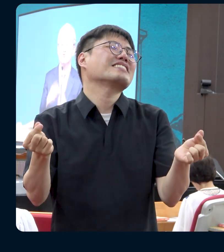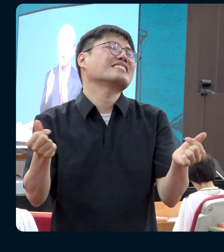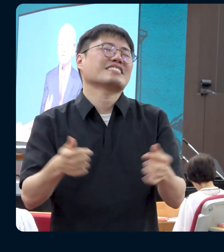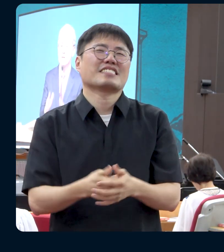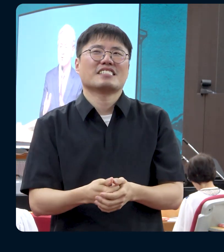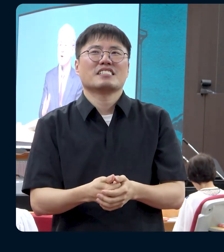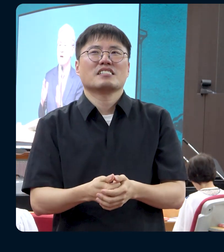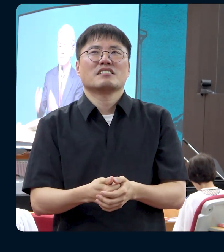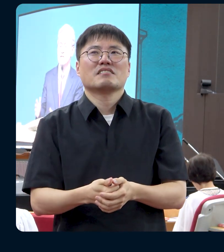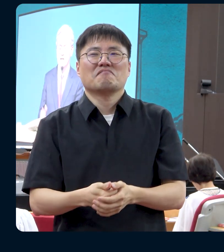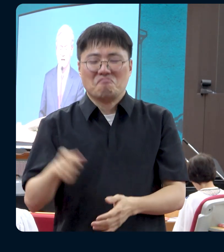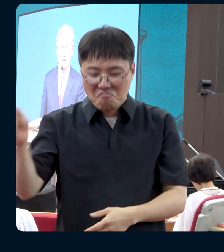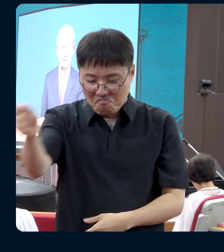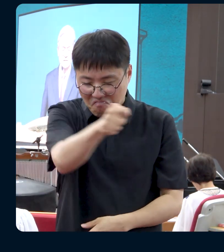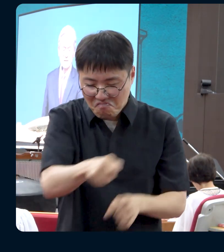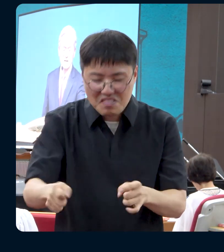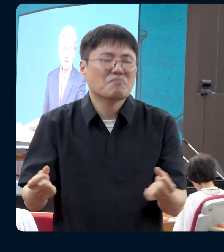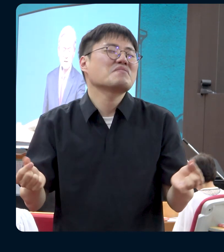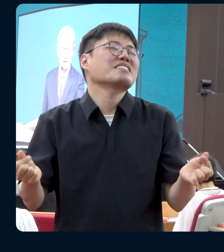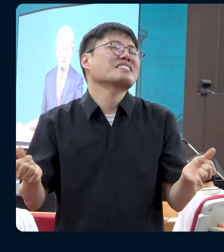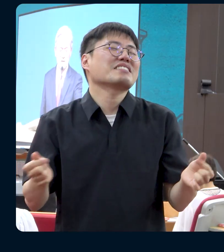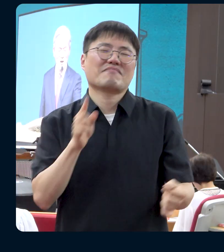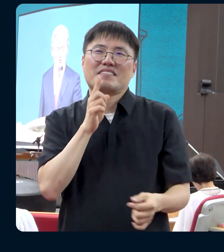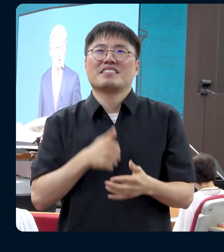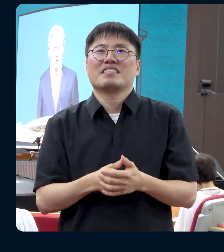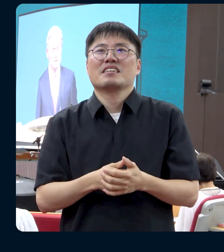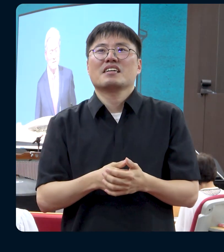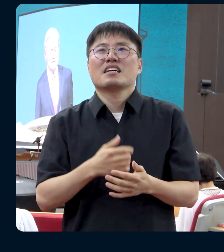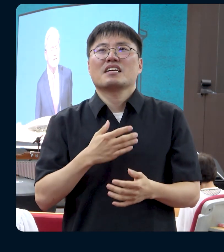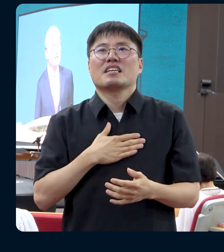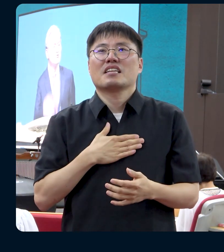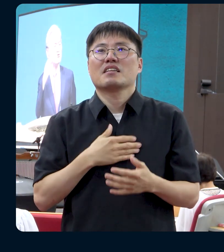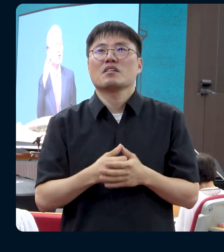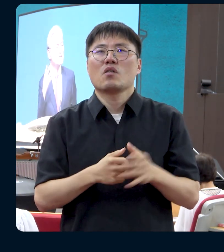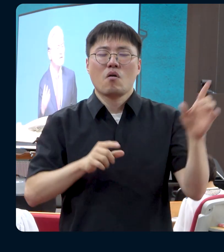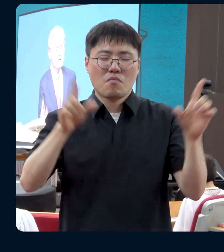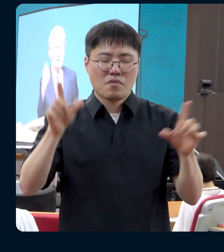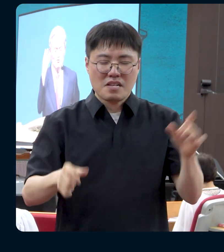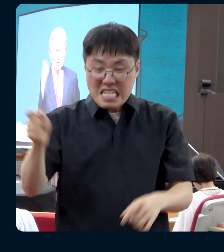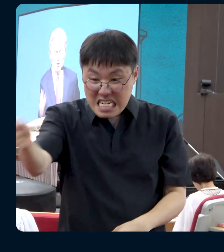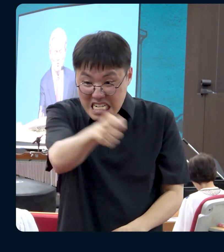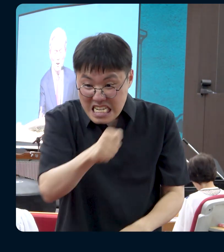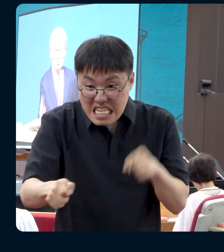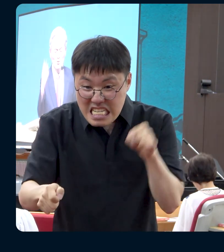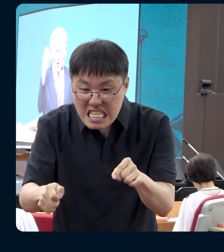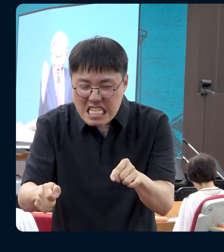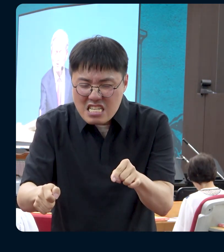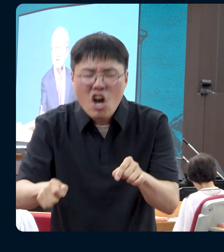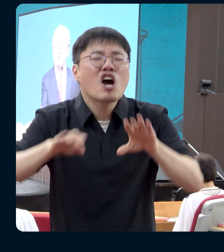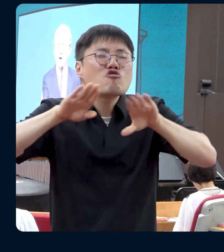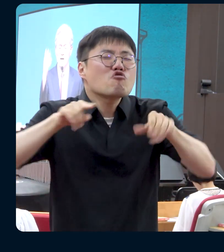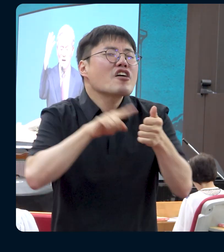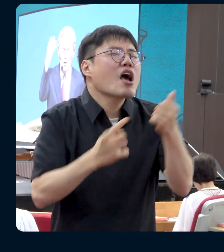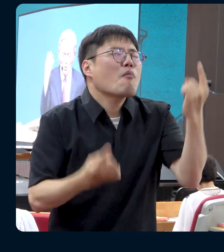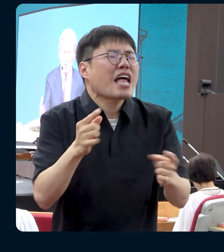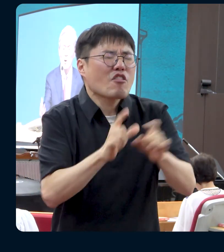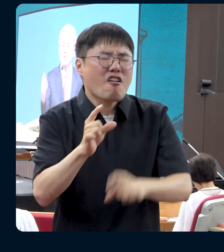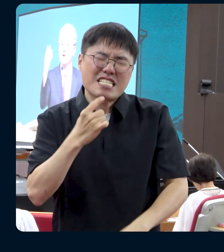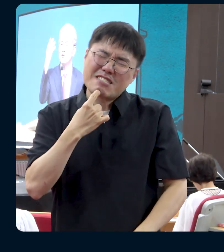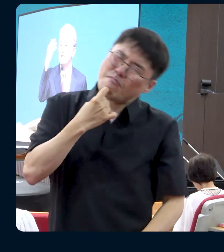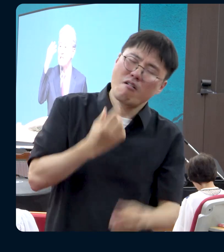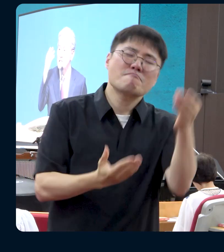비슷하다. 이 두더지 잡기와 비슷하다. 우리 속에는 그 두더지 게임이 두더지보다도